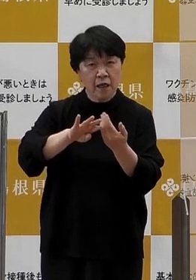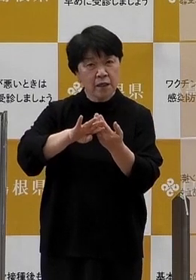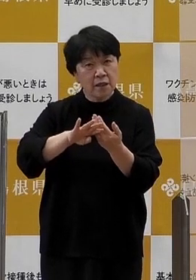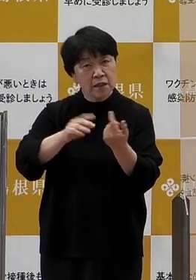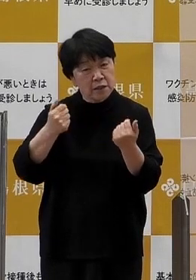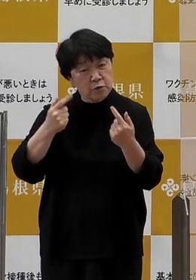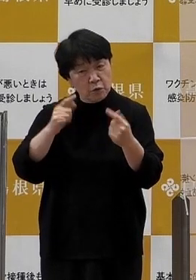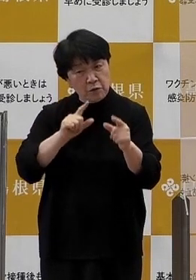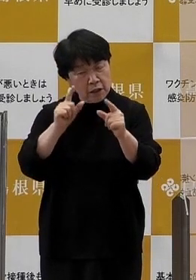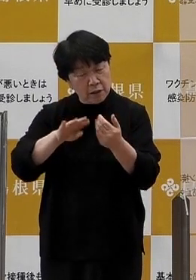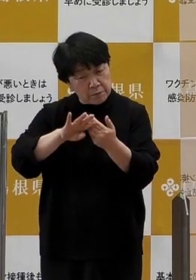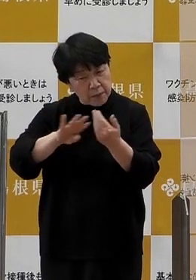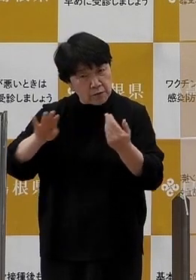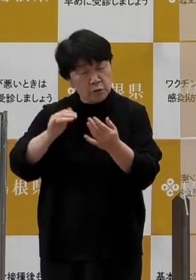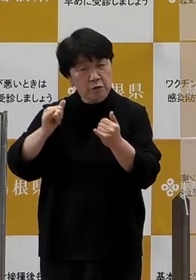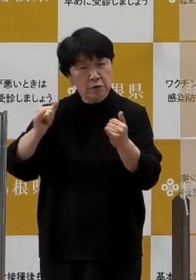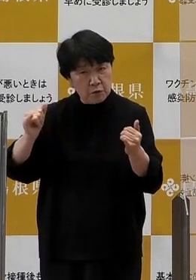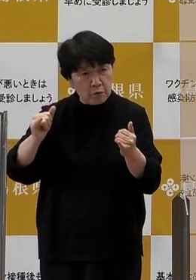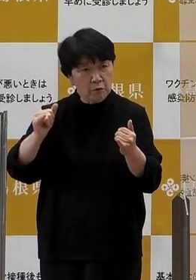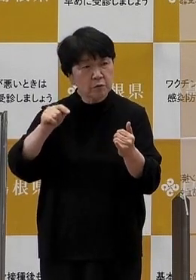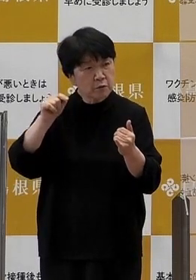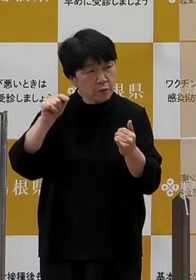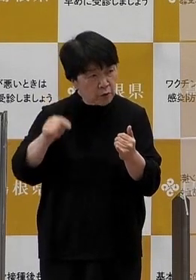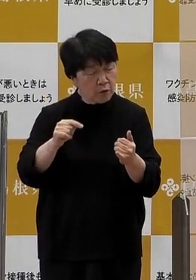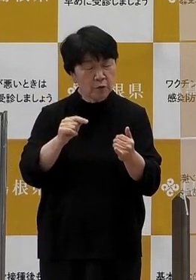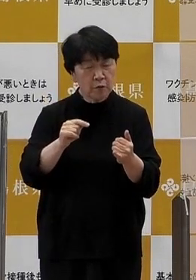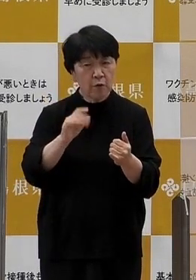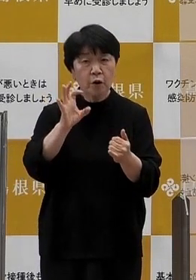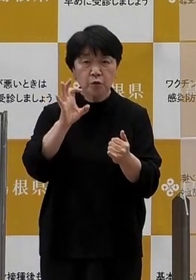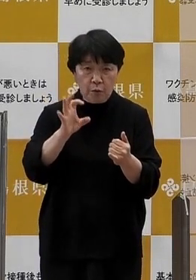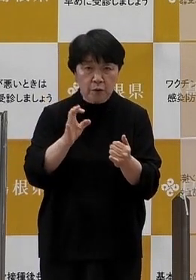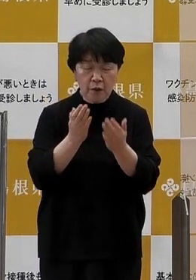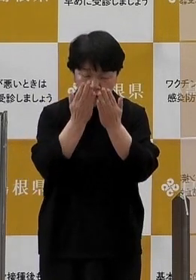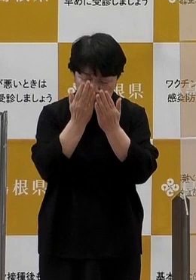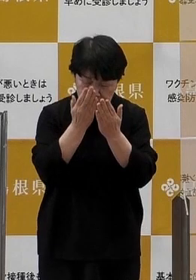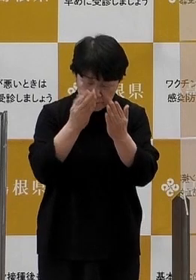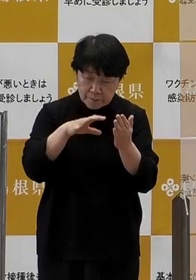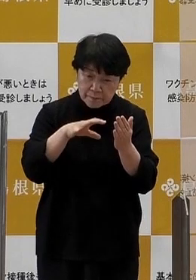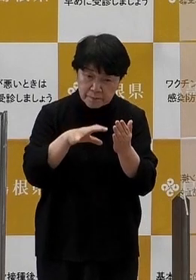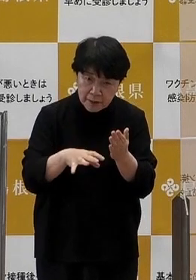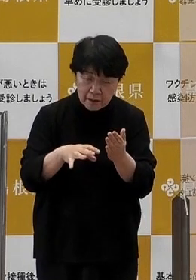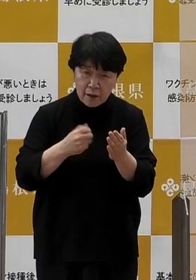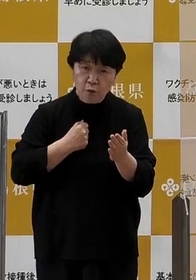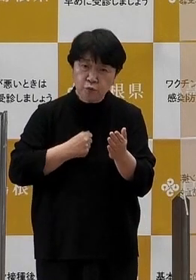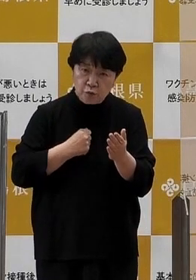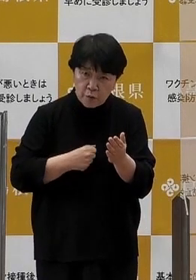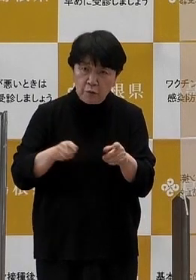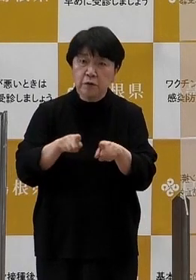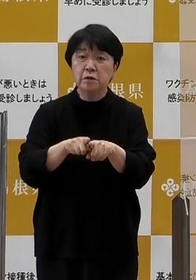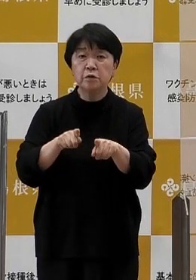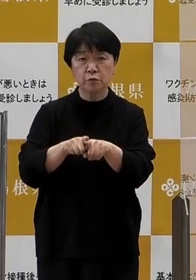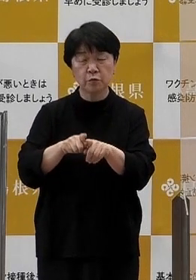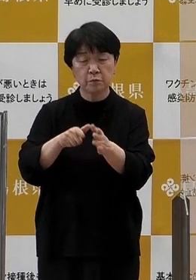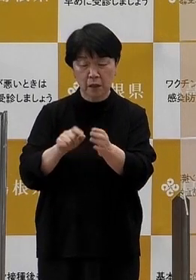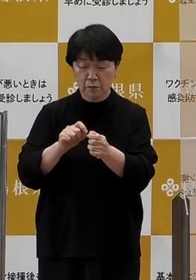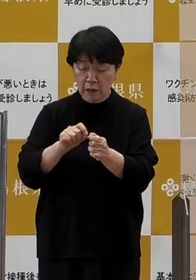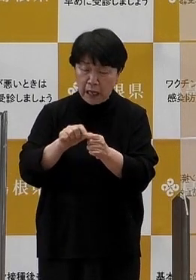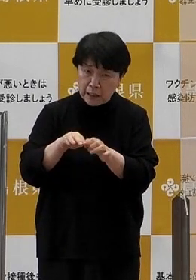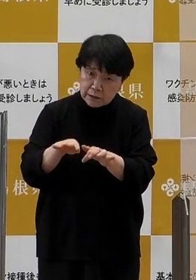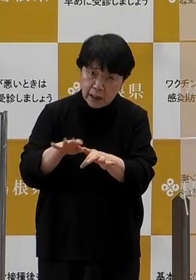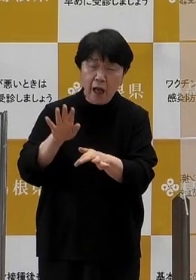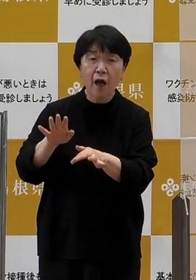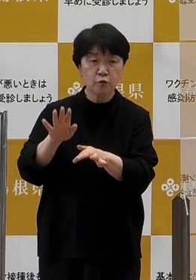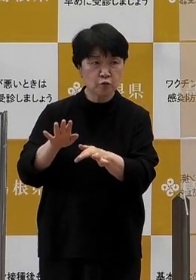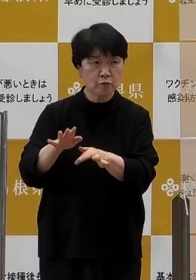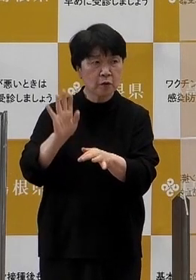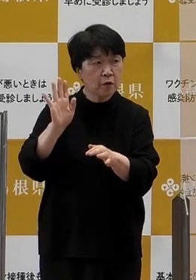ていた人とトイレやお風呂や洗面を共用するわけだから、感染そっちの方がはるかに多くて、ホテ